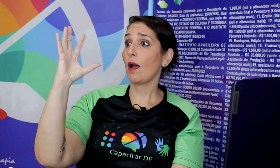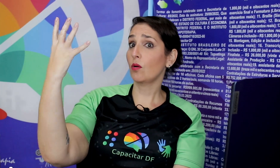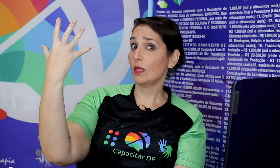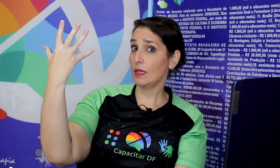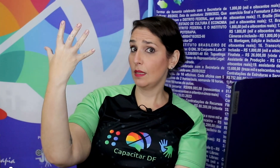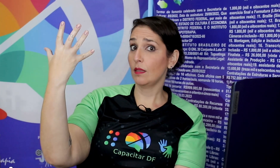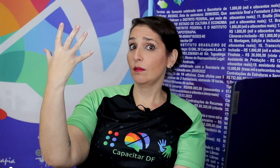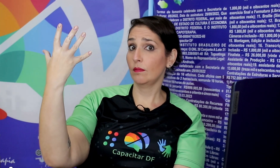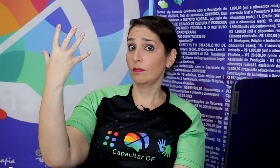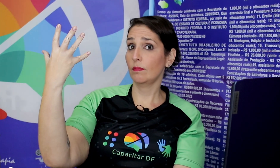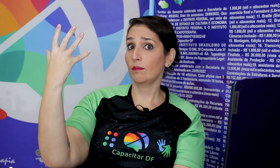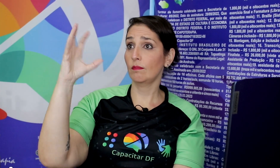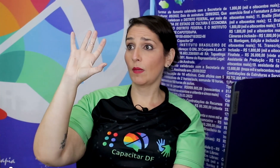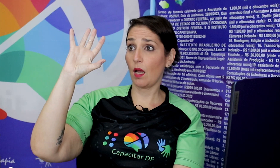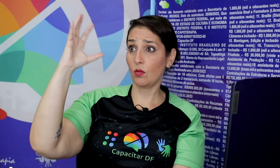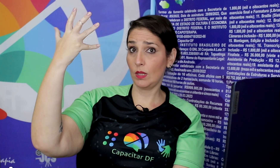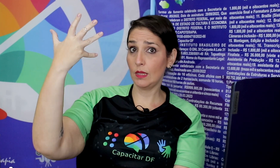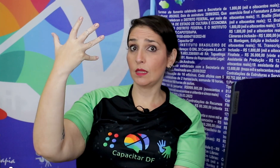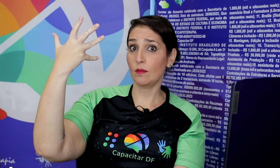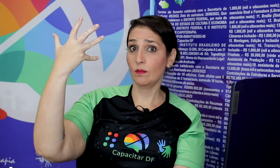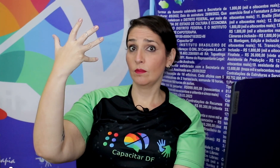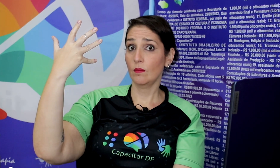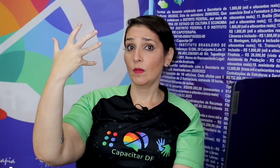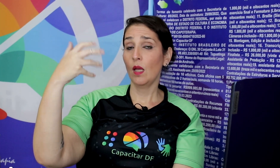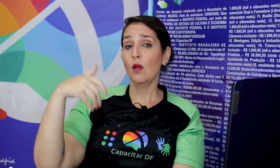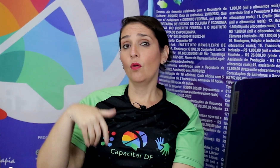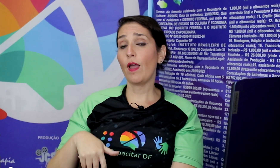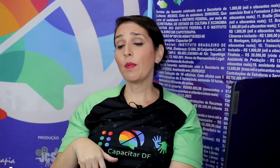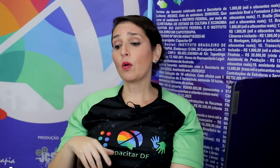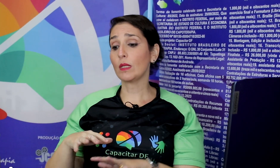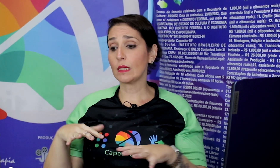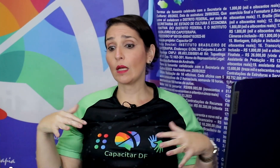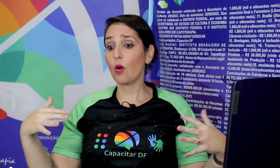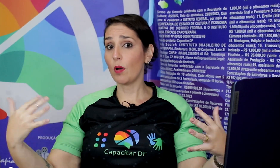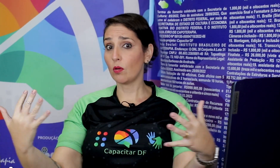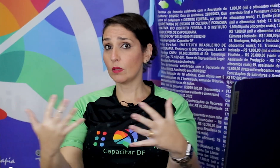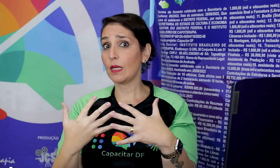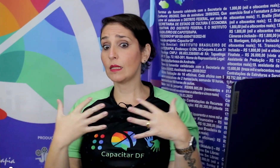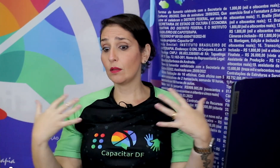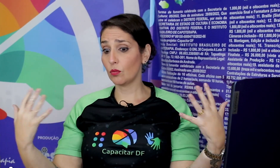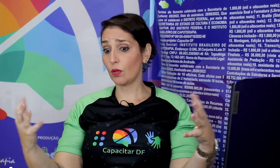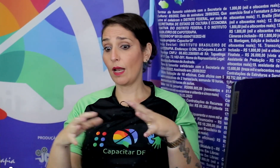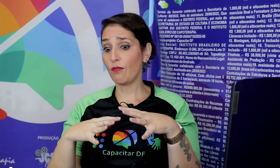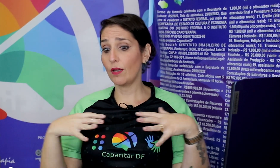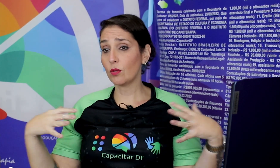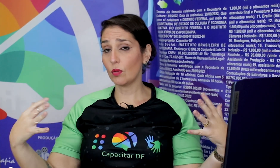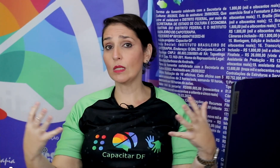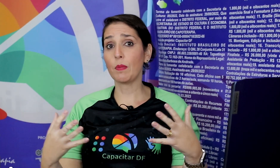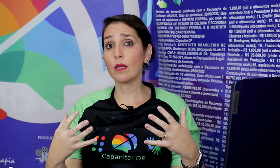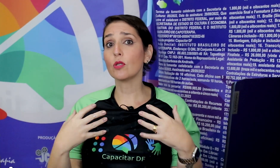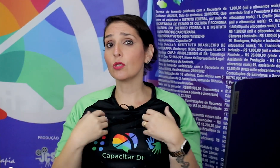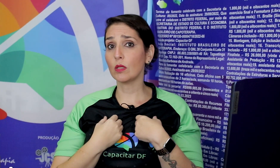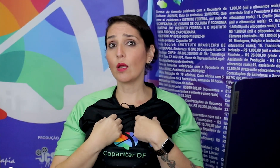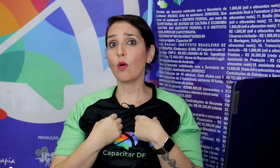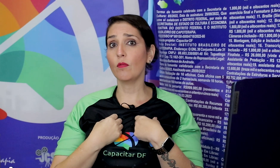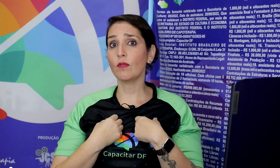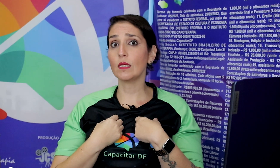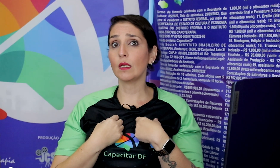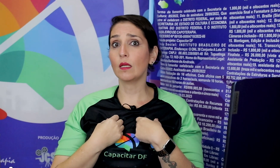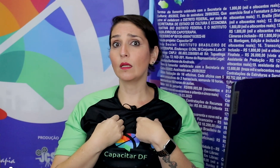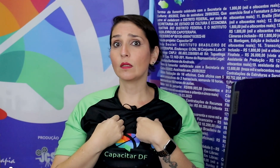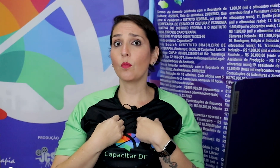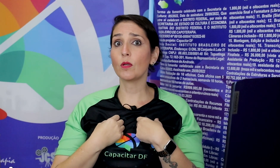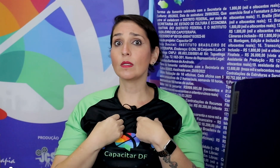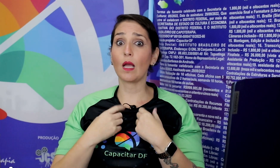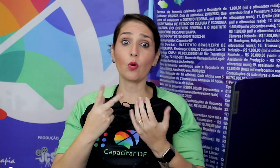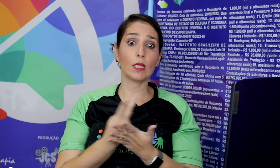Ou acontecer. Acontecer. O verbo acontecer, como acontece, ele é feito no espaço, a gente tem como